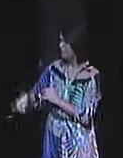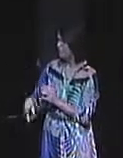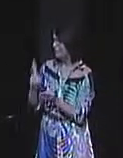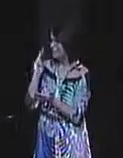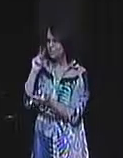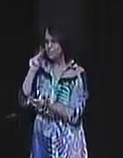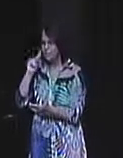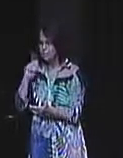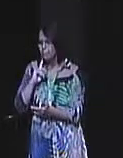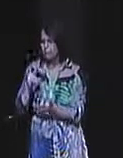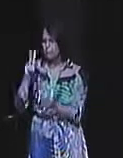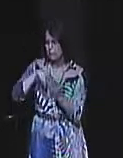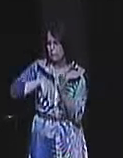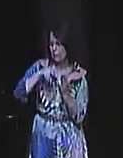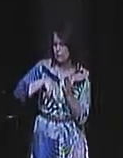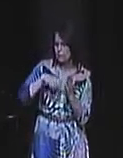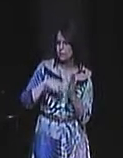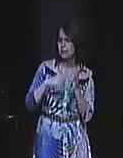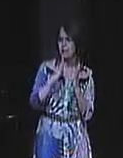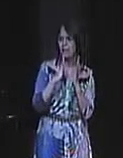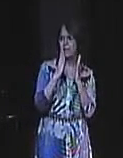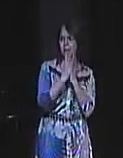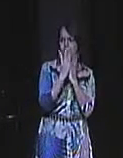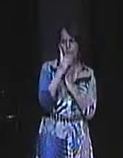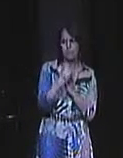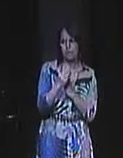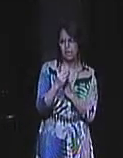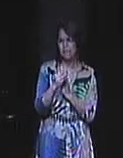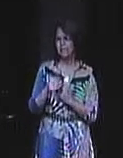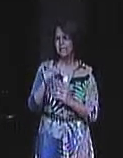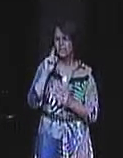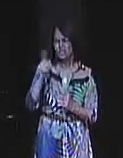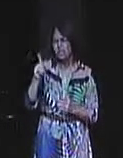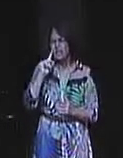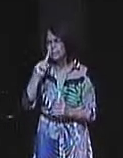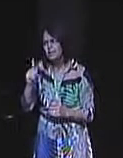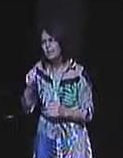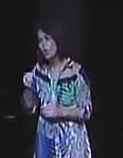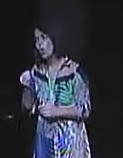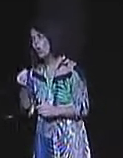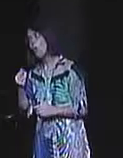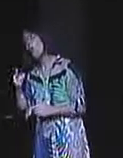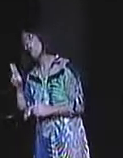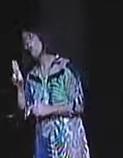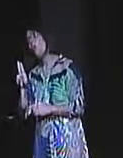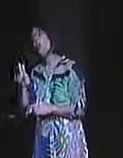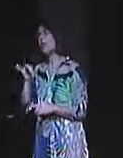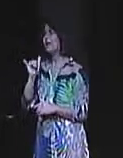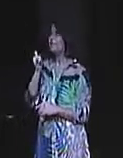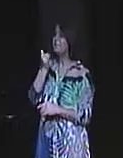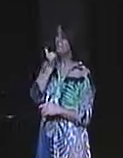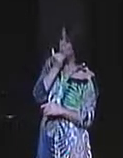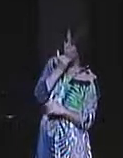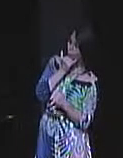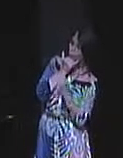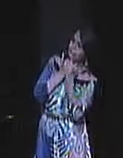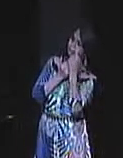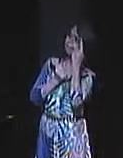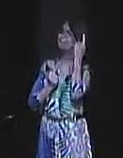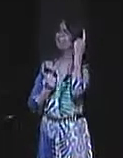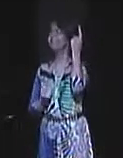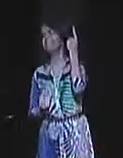ela possa ser um antigo do dia após dia na sua vida para que o pecado quando vem sobre a sua vida